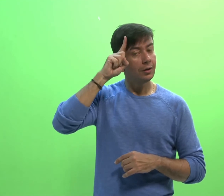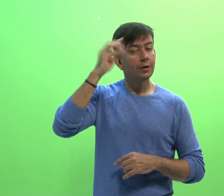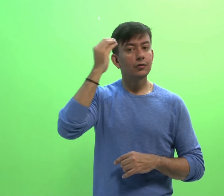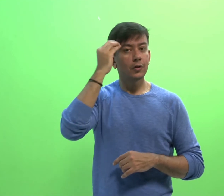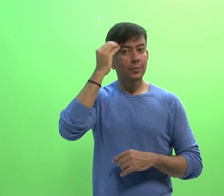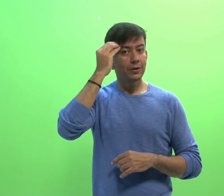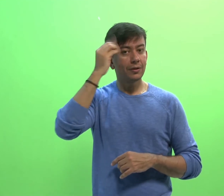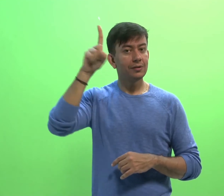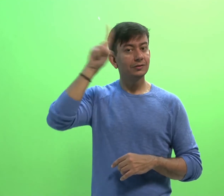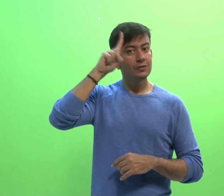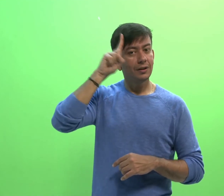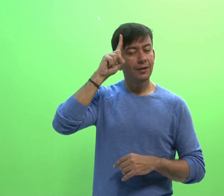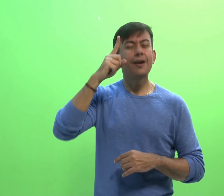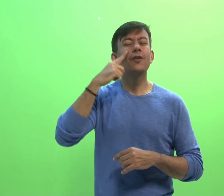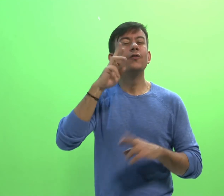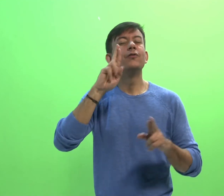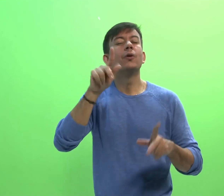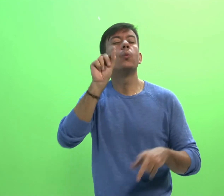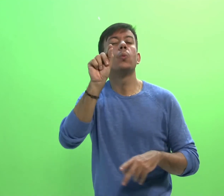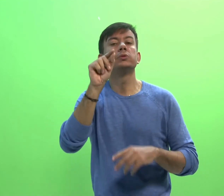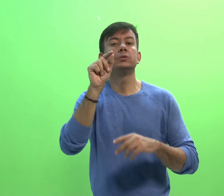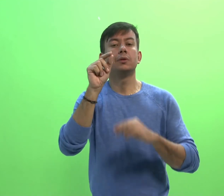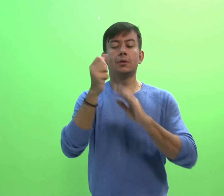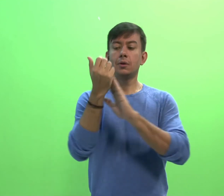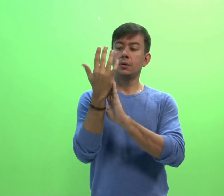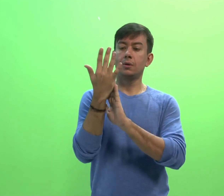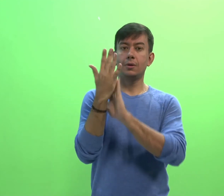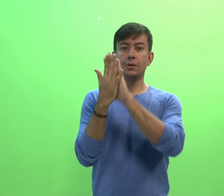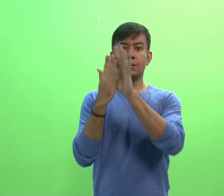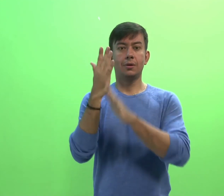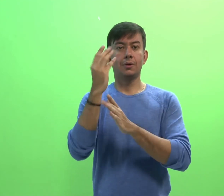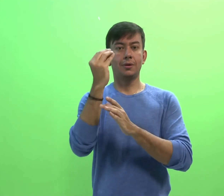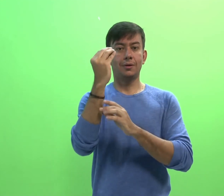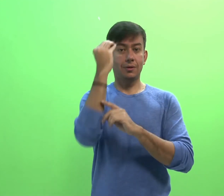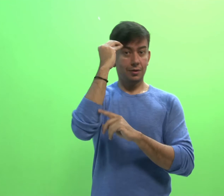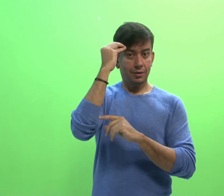Então, experimentar e diariamente. Então, a configuração de mão para